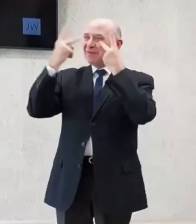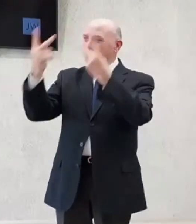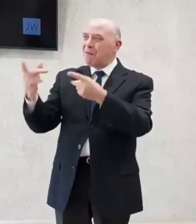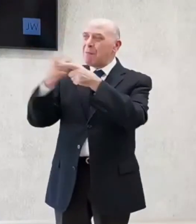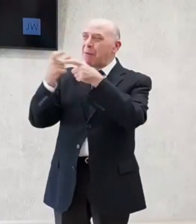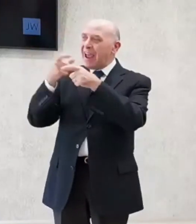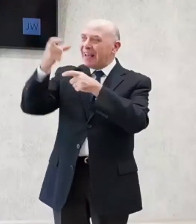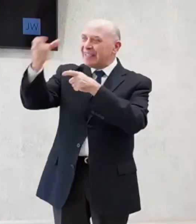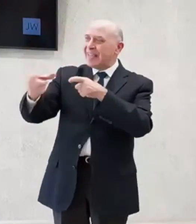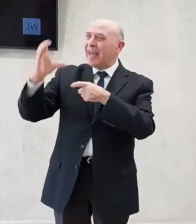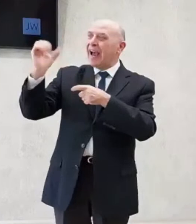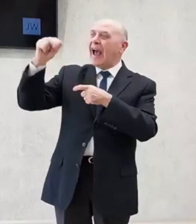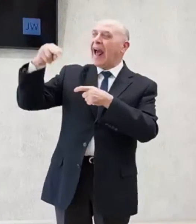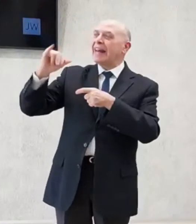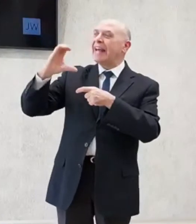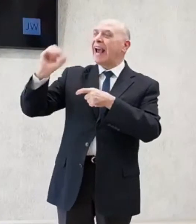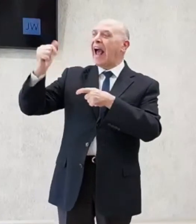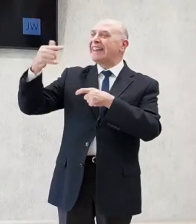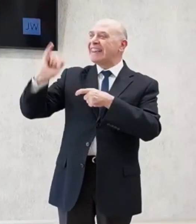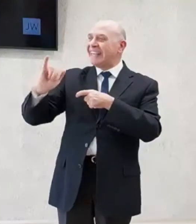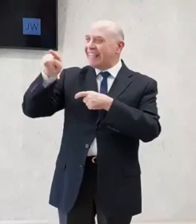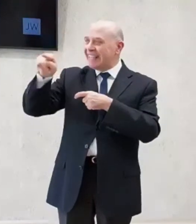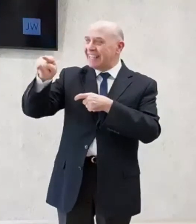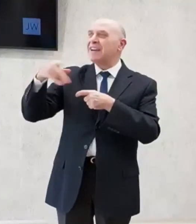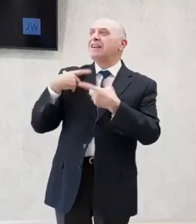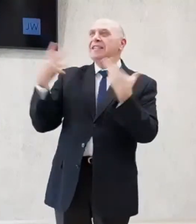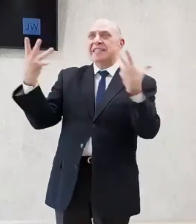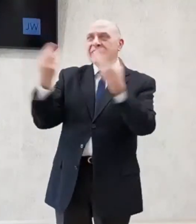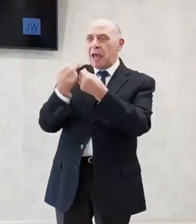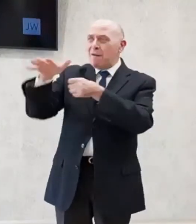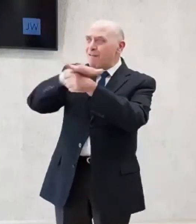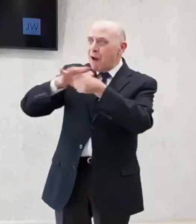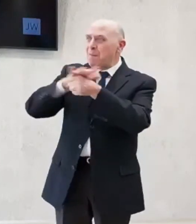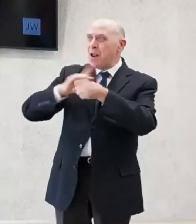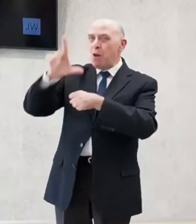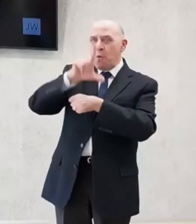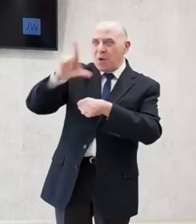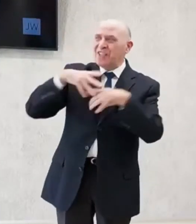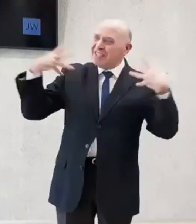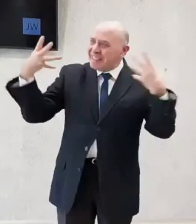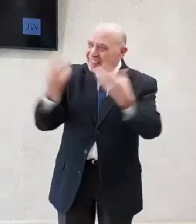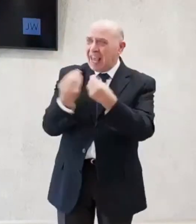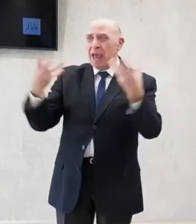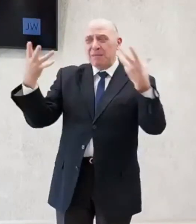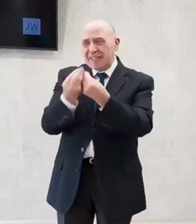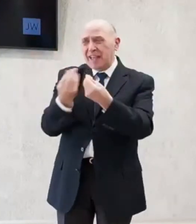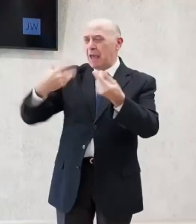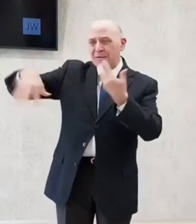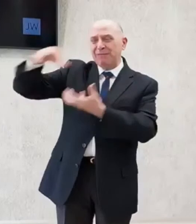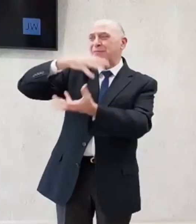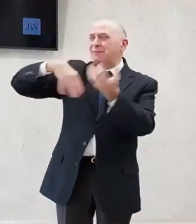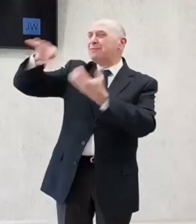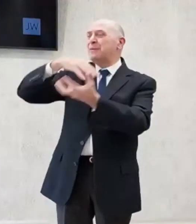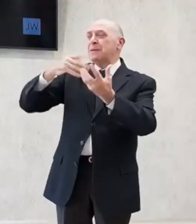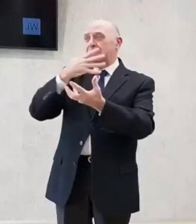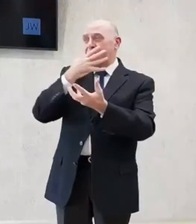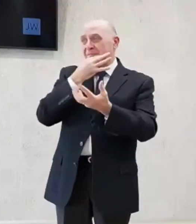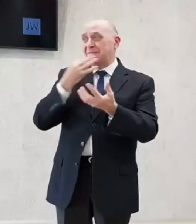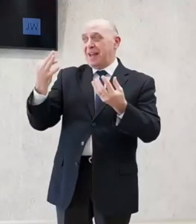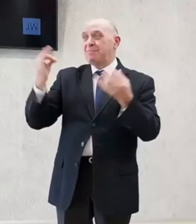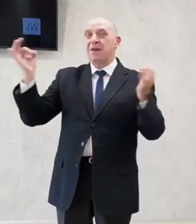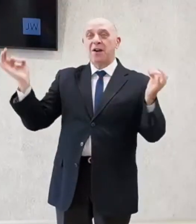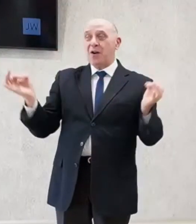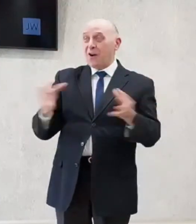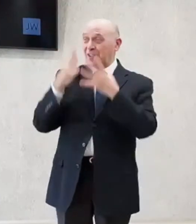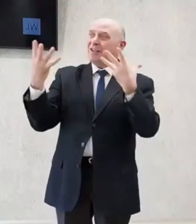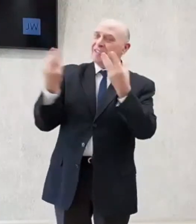pensate Era un'occasione Per riunire tutta la famiglia di Luigi erano insieme e in quell'occasione con